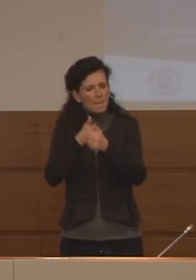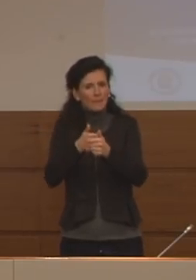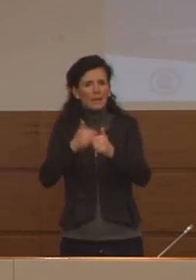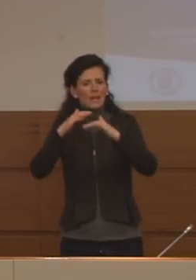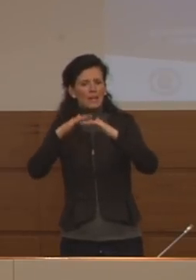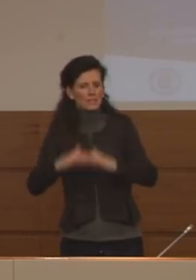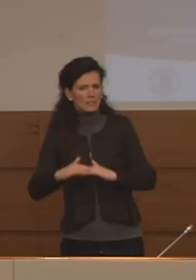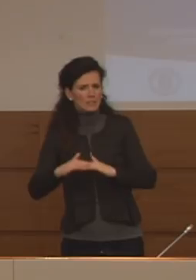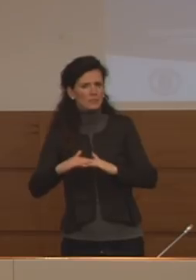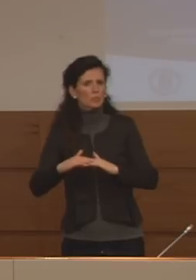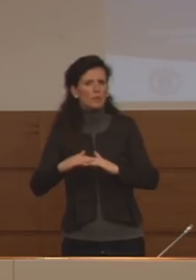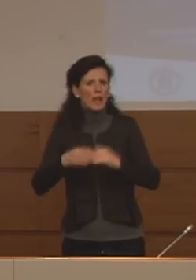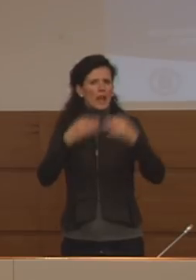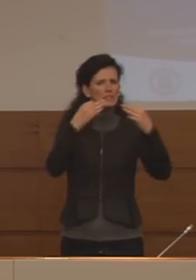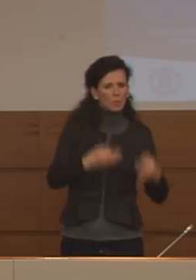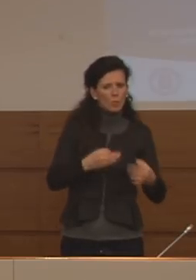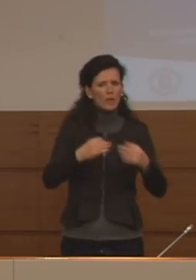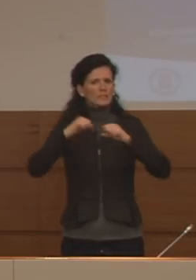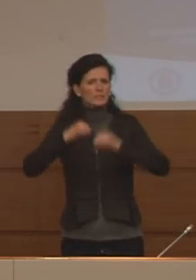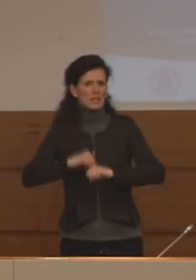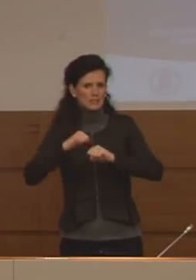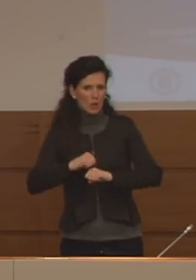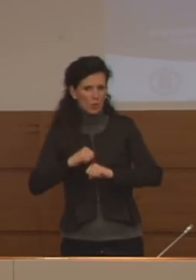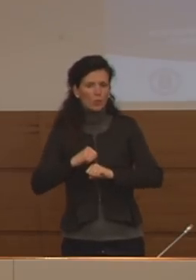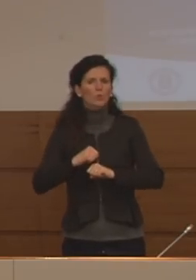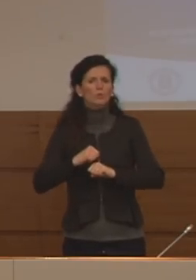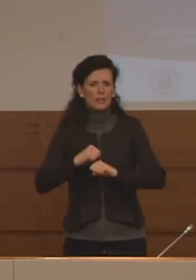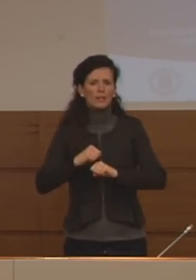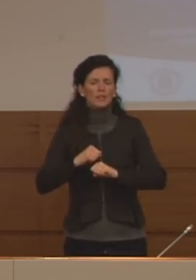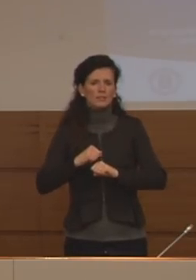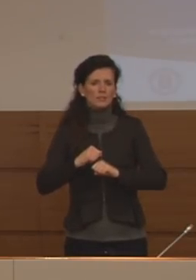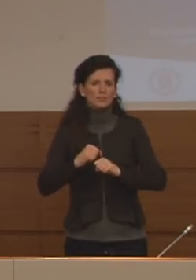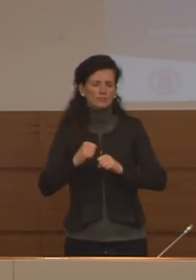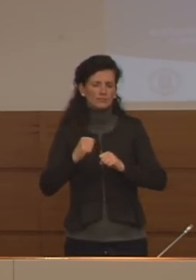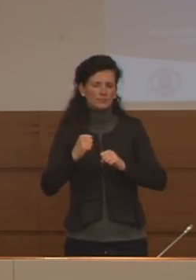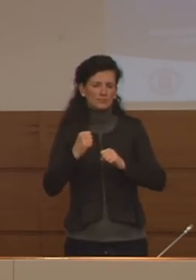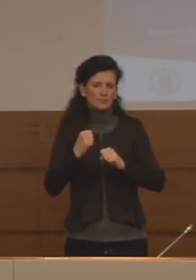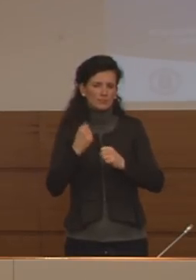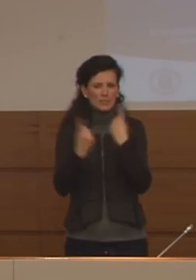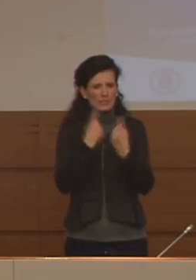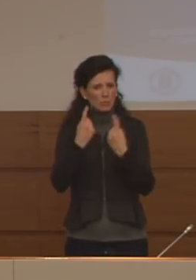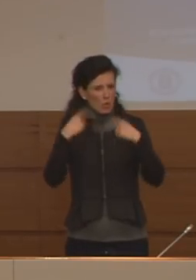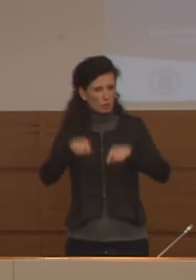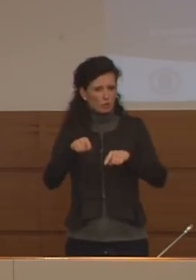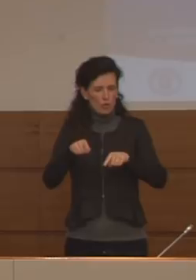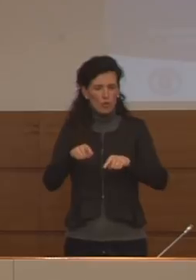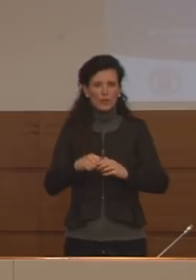prevenzionali di in questo in questo contesto quindi